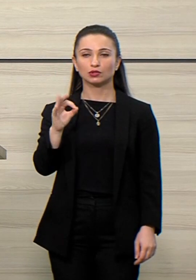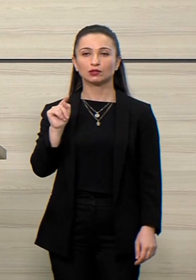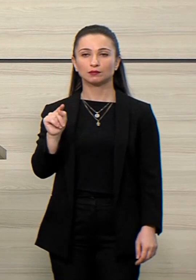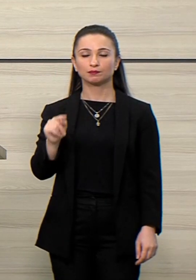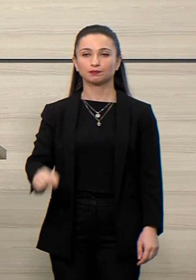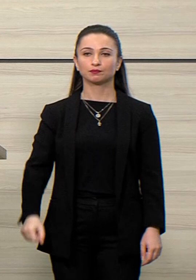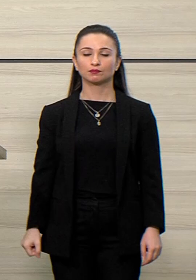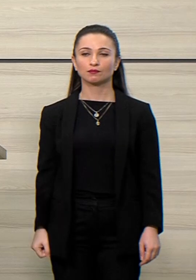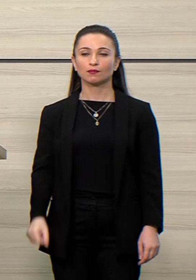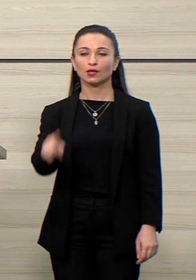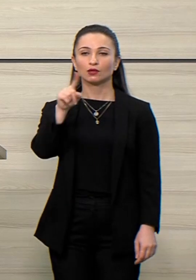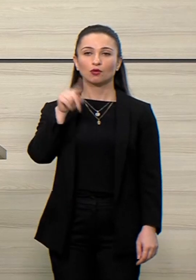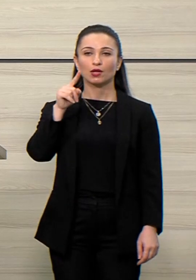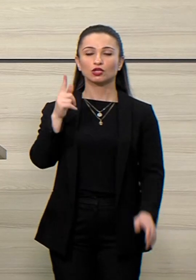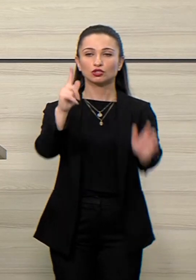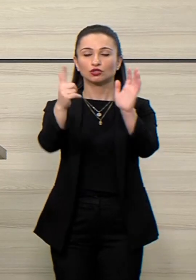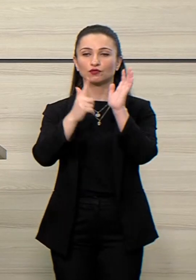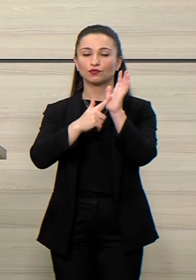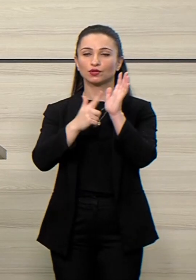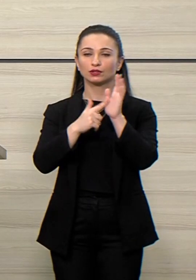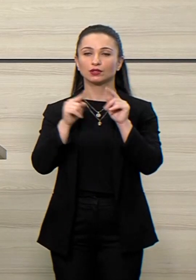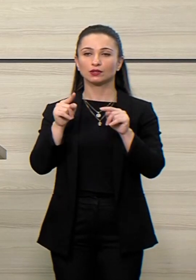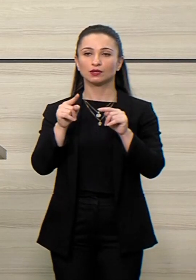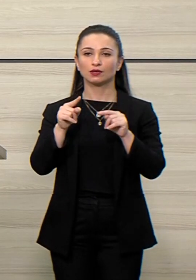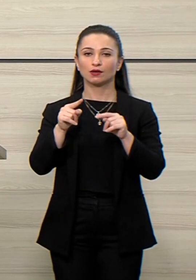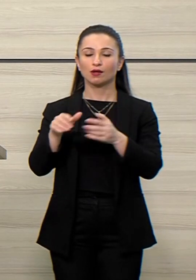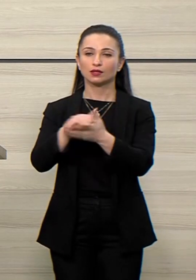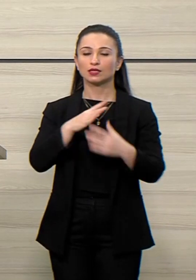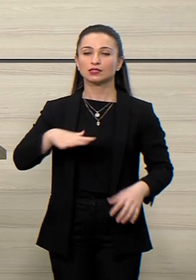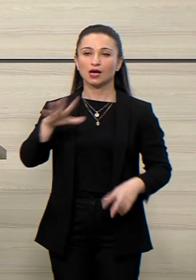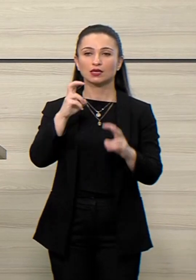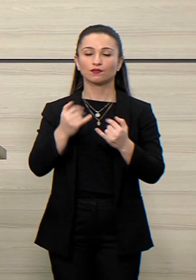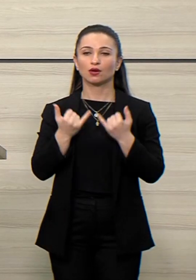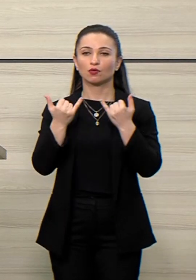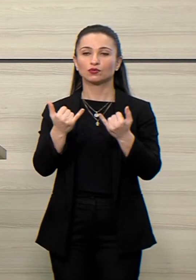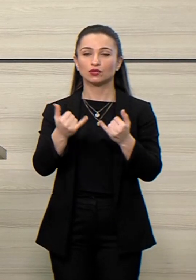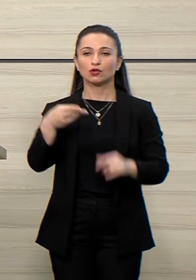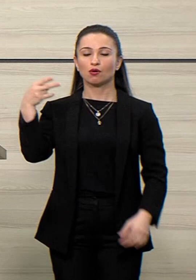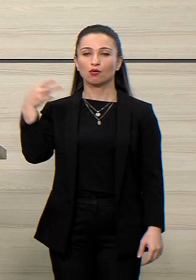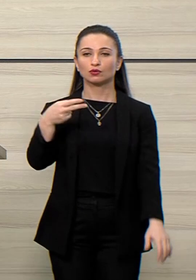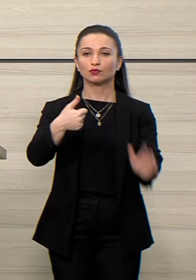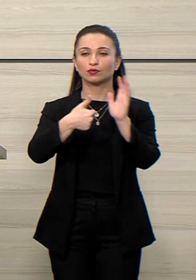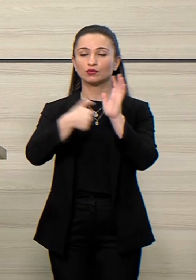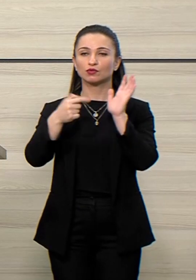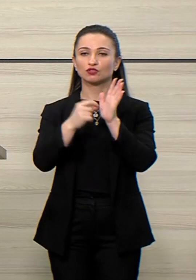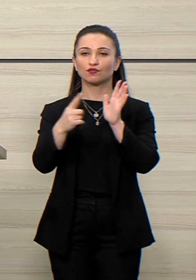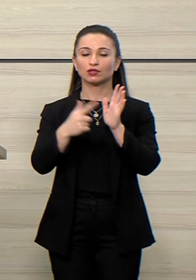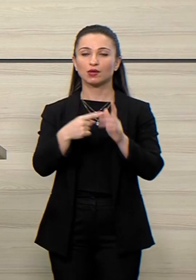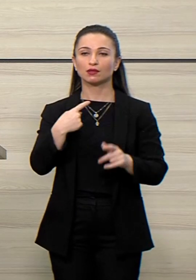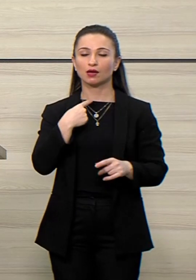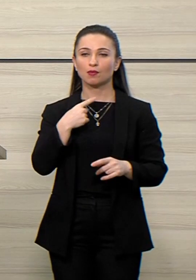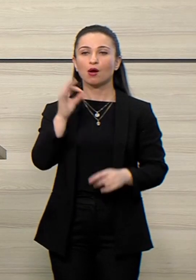0,14%. ნომერი 7 თამაზ მეჭიაური ერთიანი საქართველოსათვის 2617